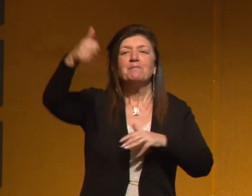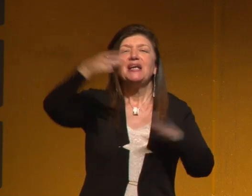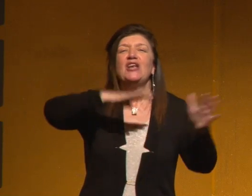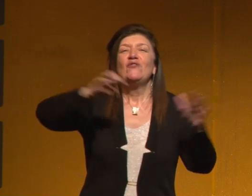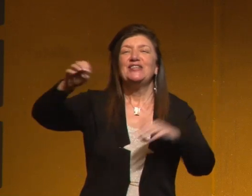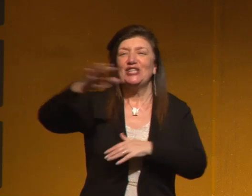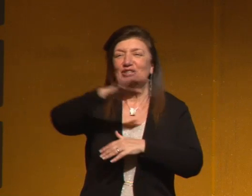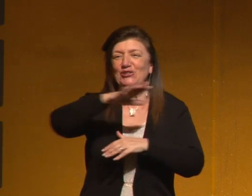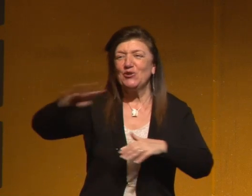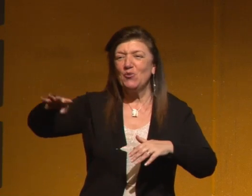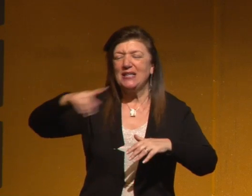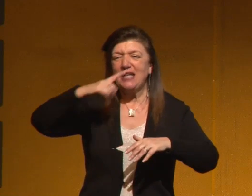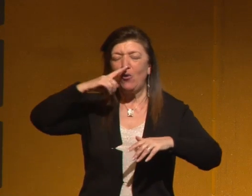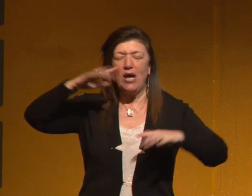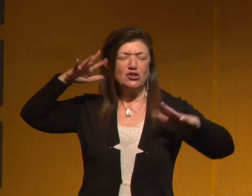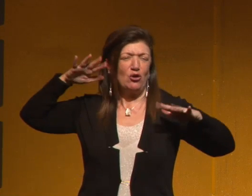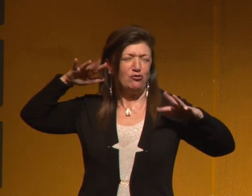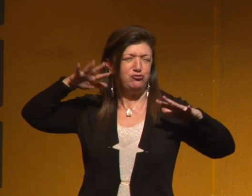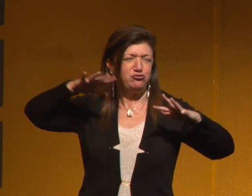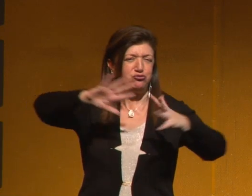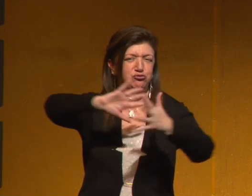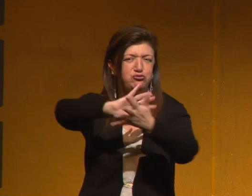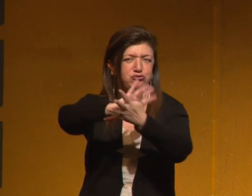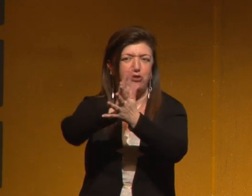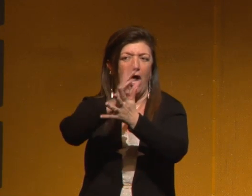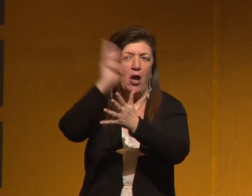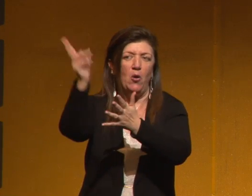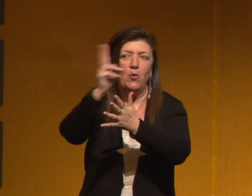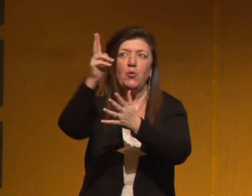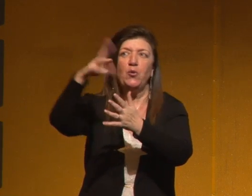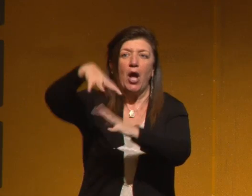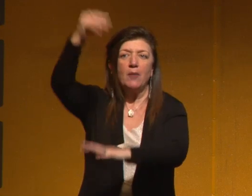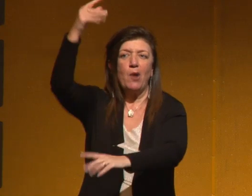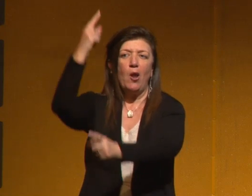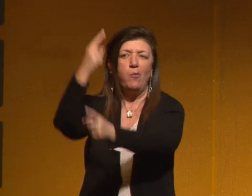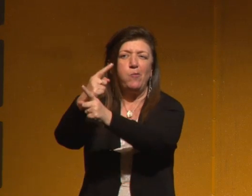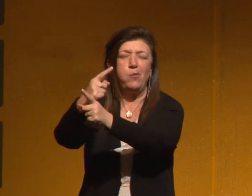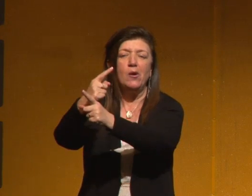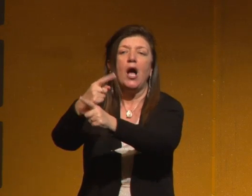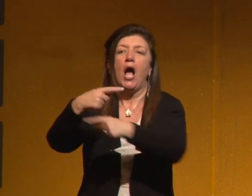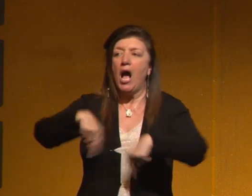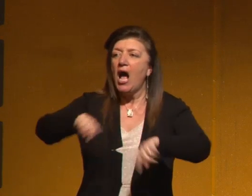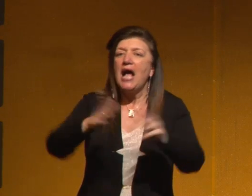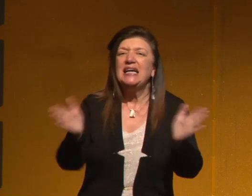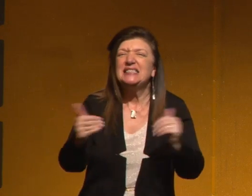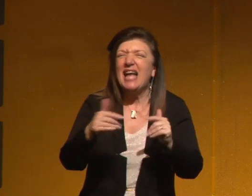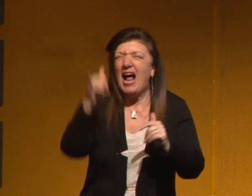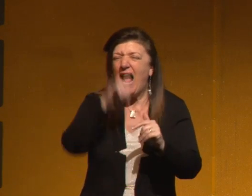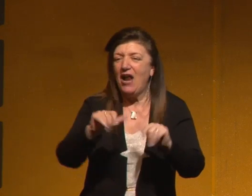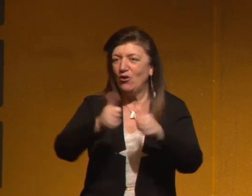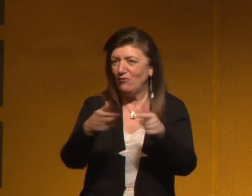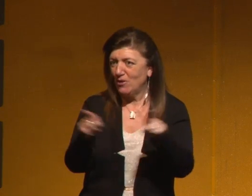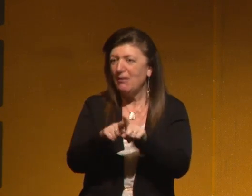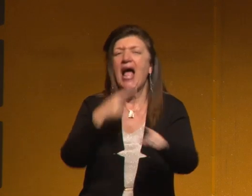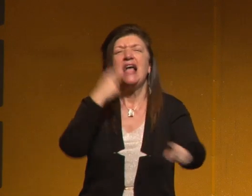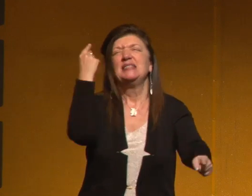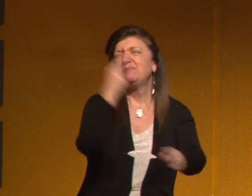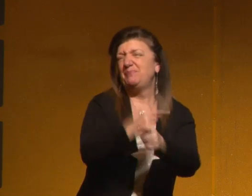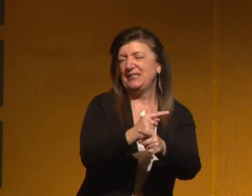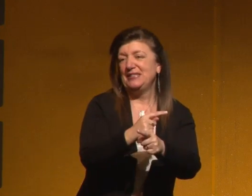credo 3 credo che sarà un po esagerato per